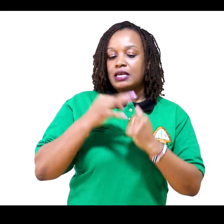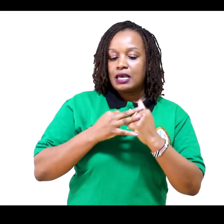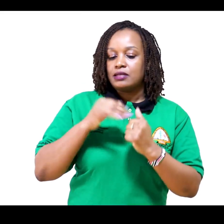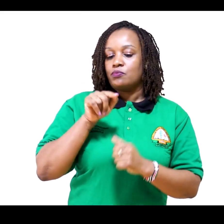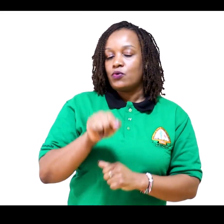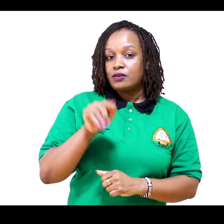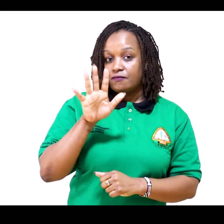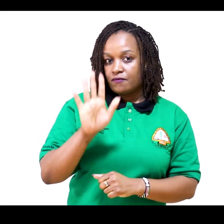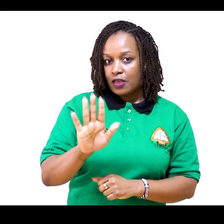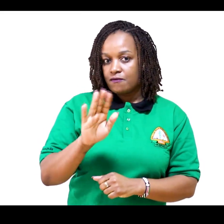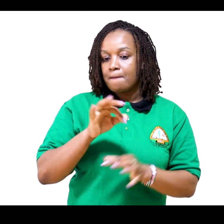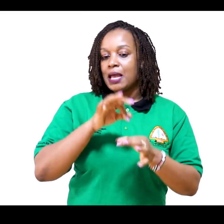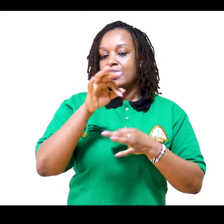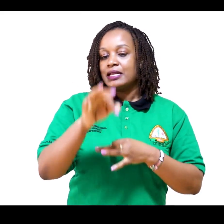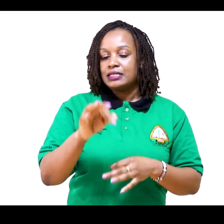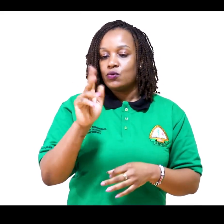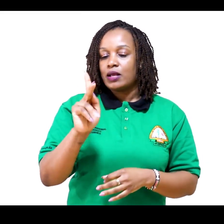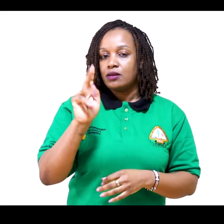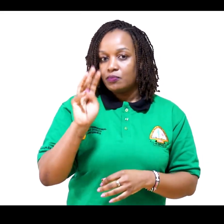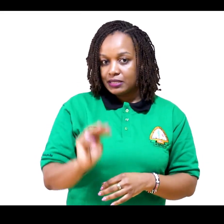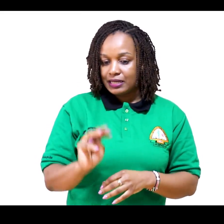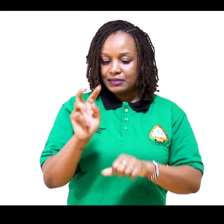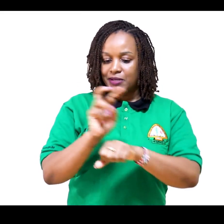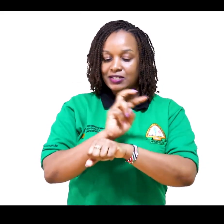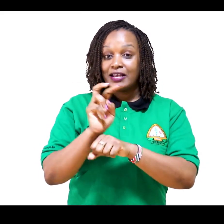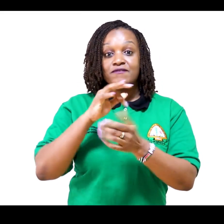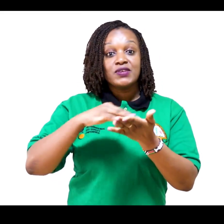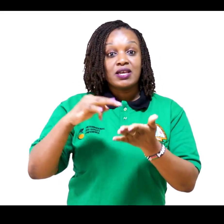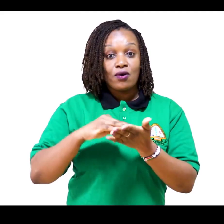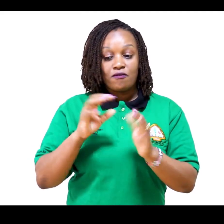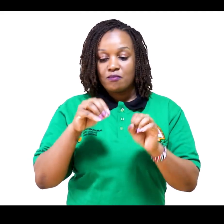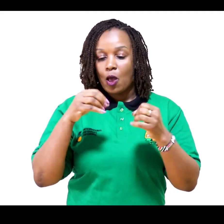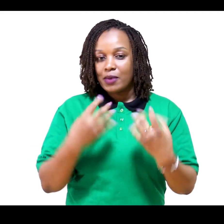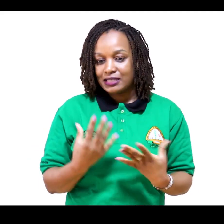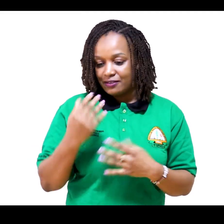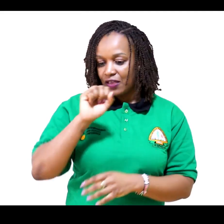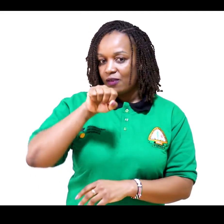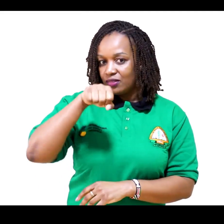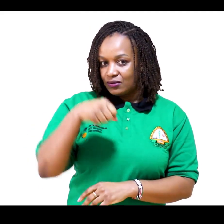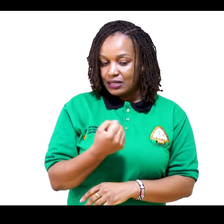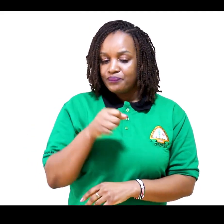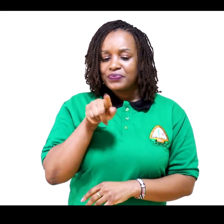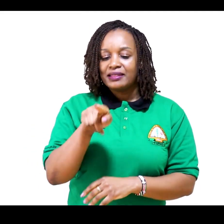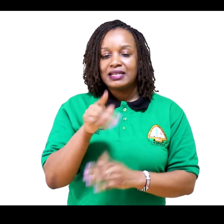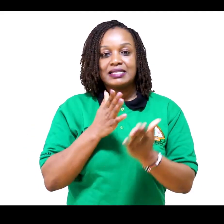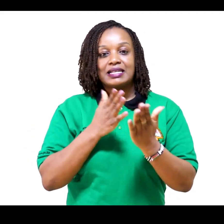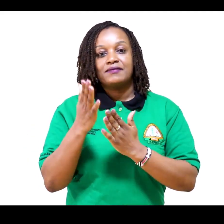58.5 maili kwa kilomita na ada ya ukaguzi ya shilingi 5,000. Huduma